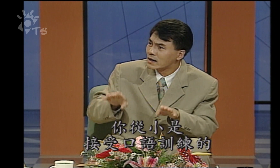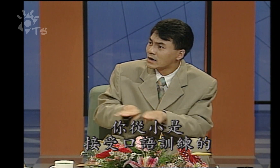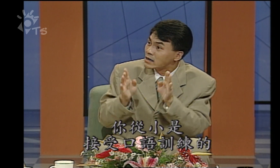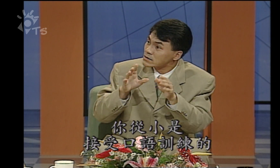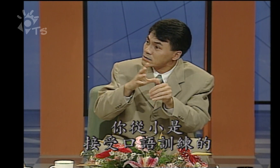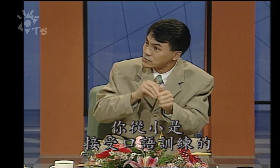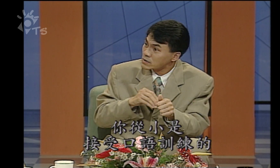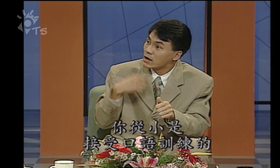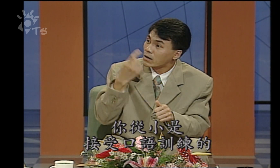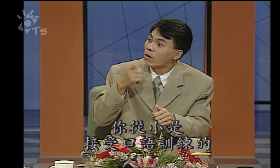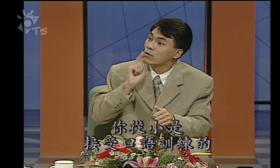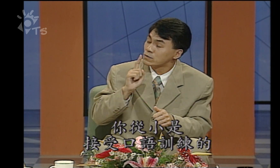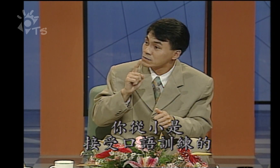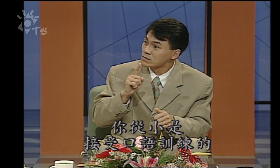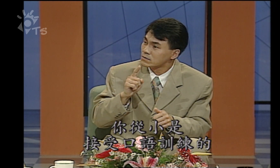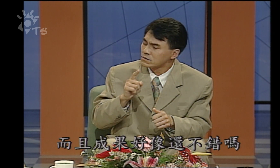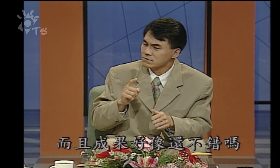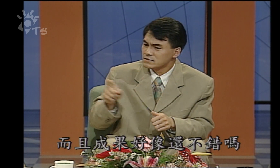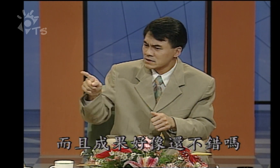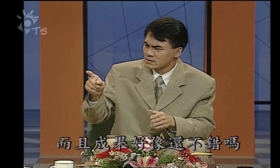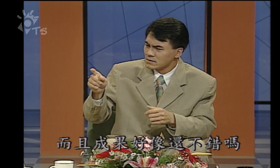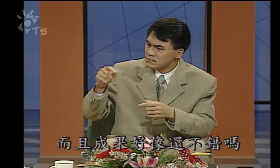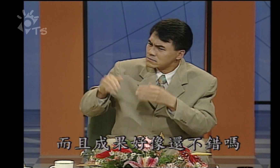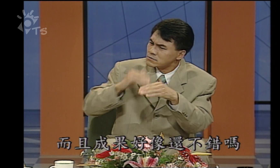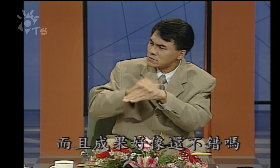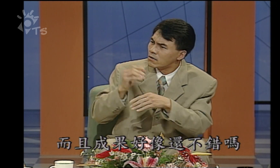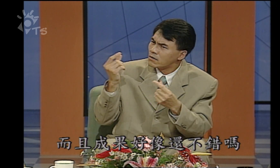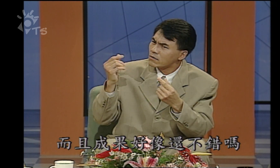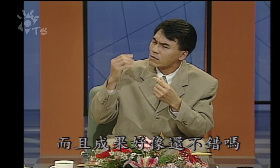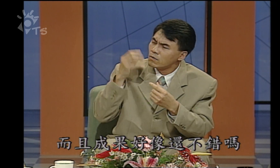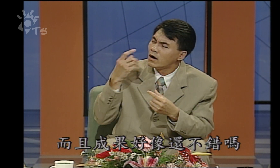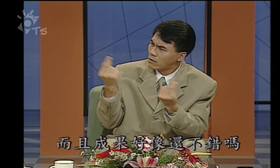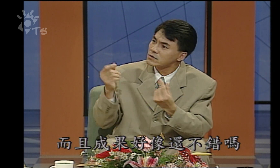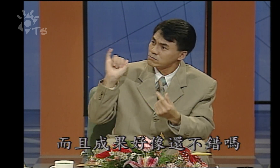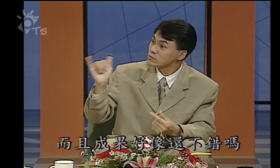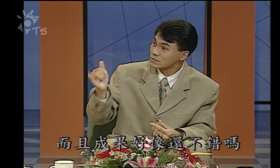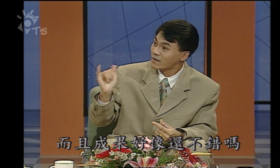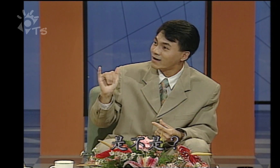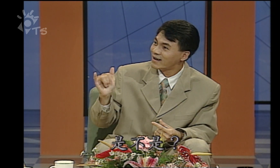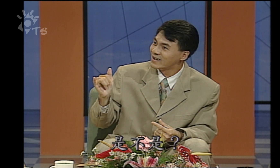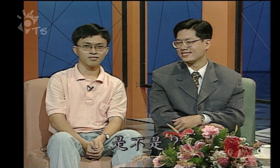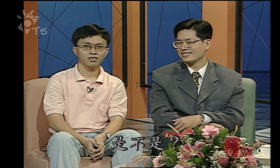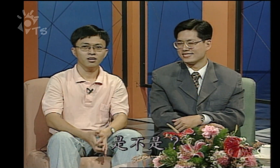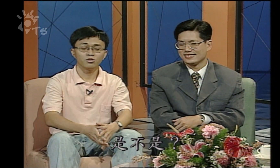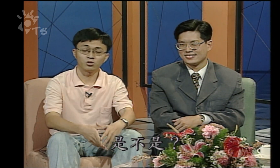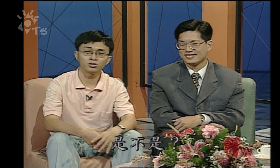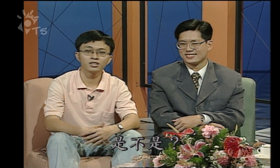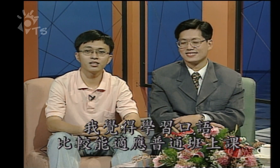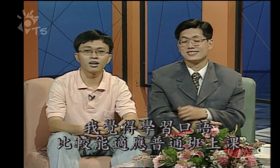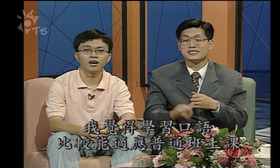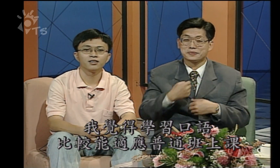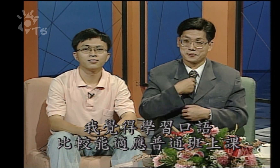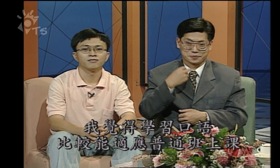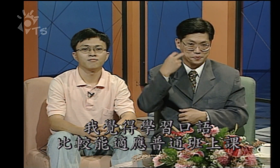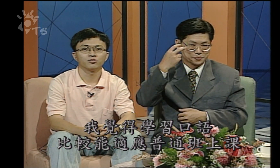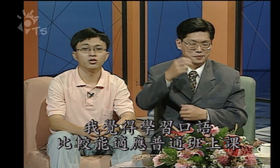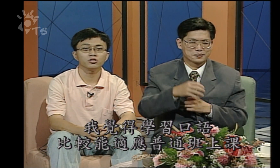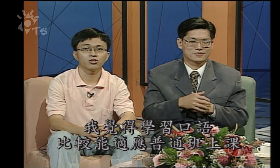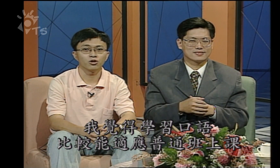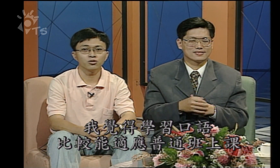是接受口语训练的，而且成果好像还不错嘛，是不是？ 我觉得啊，学习口语